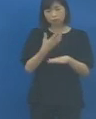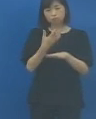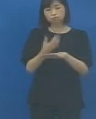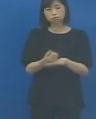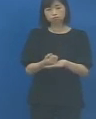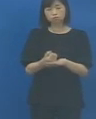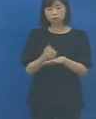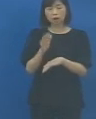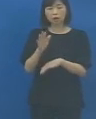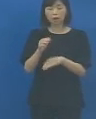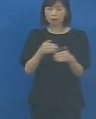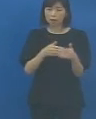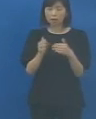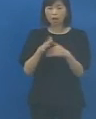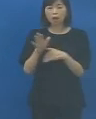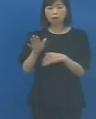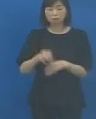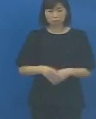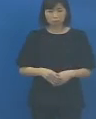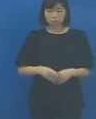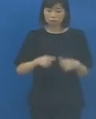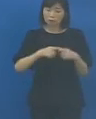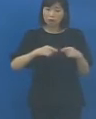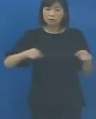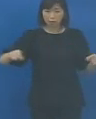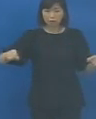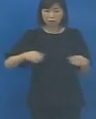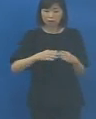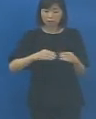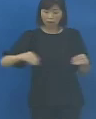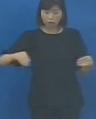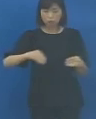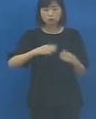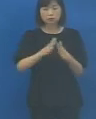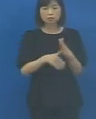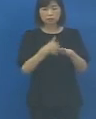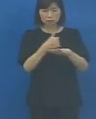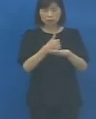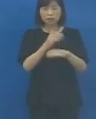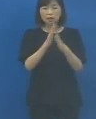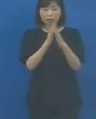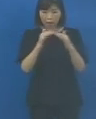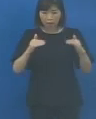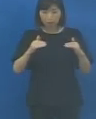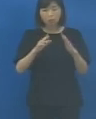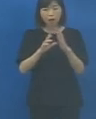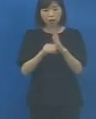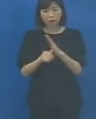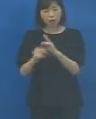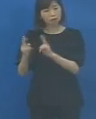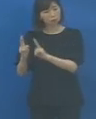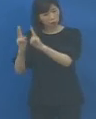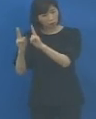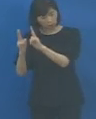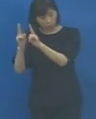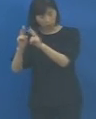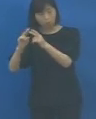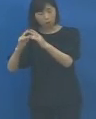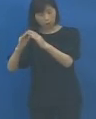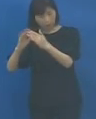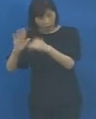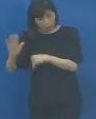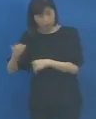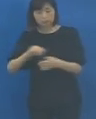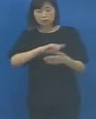事会という立場になりますと、そういう、いろんなこう大都市もあれば地方もあるというそのバランスの中で、その同